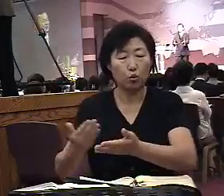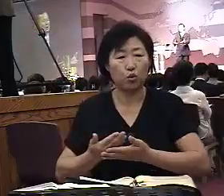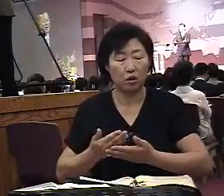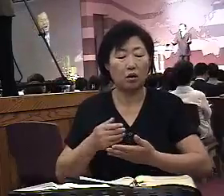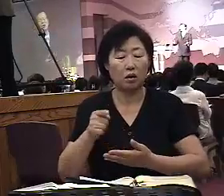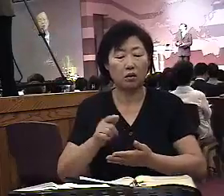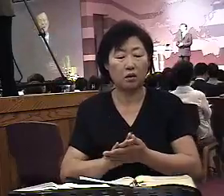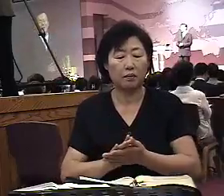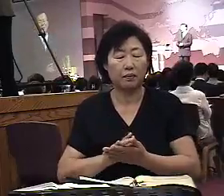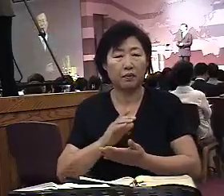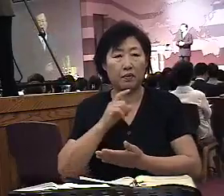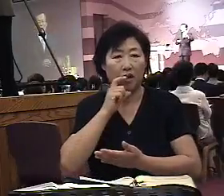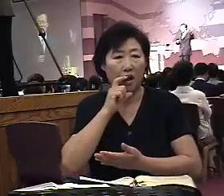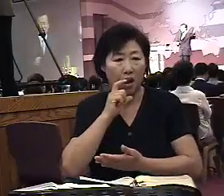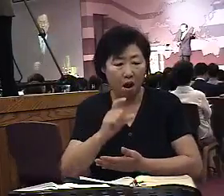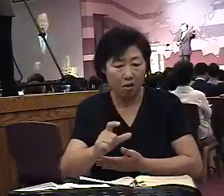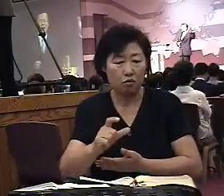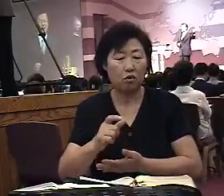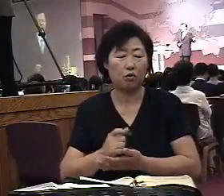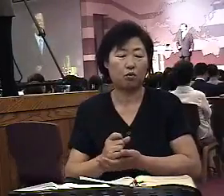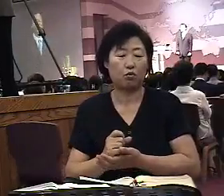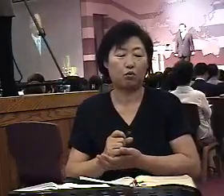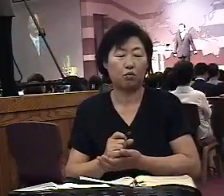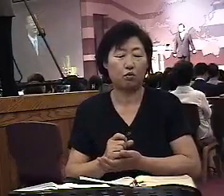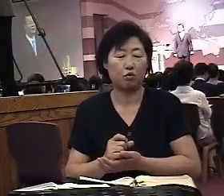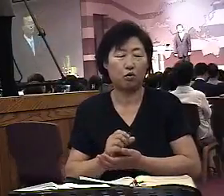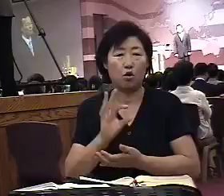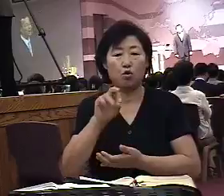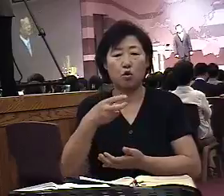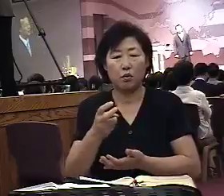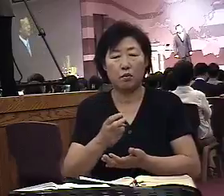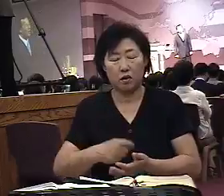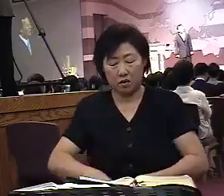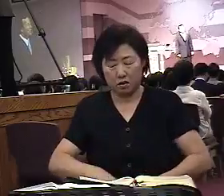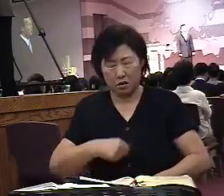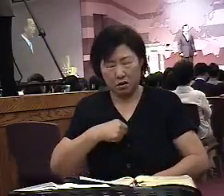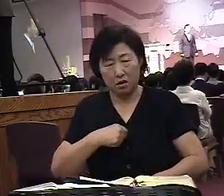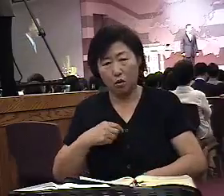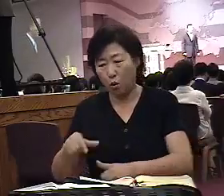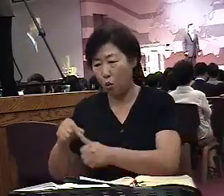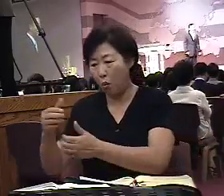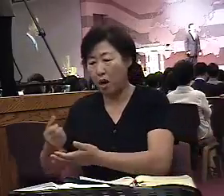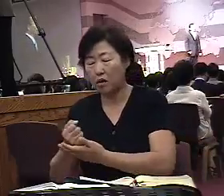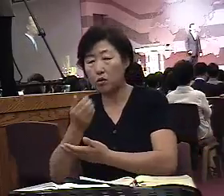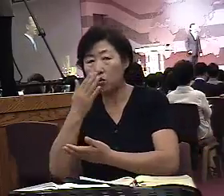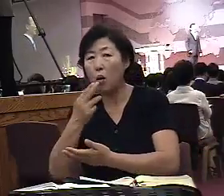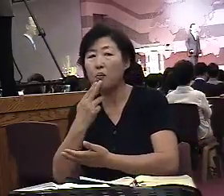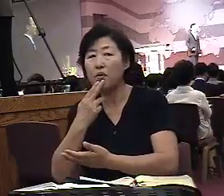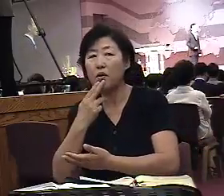라는 것을 강조하면서 율법의 선행으로 구원받을 수 없다는 것을 또한 강조하고